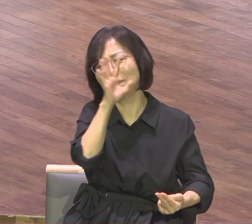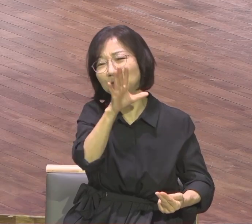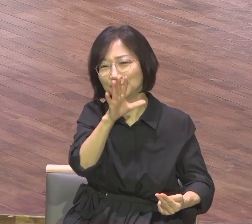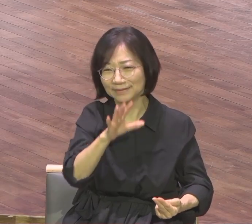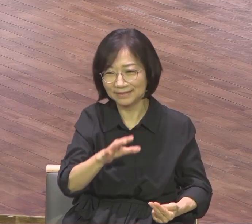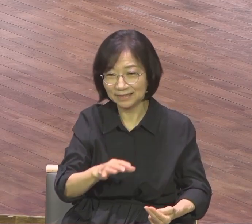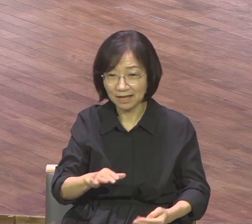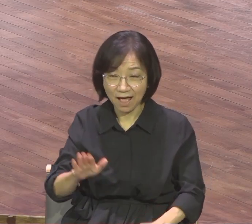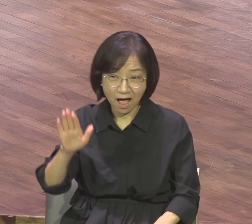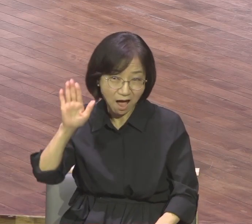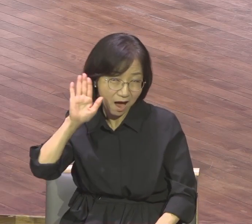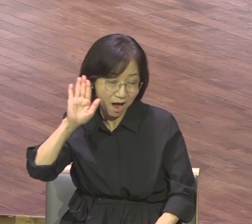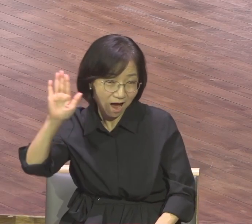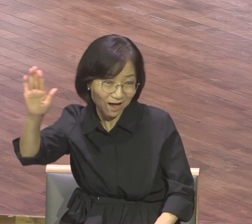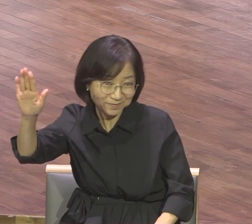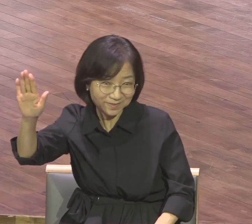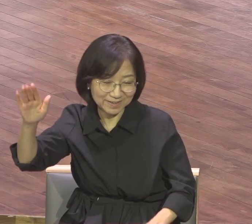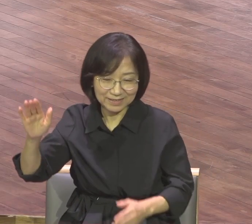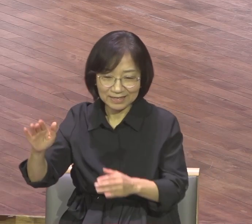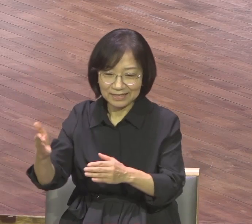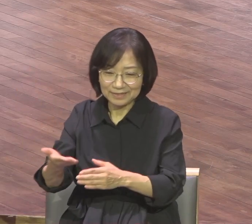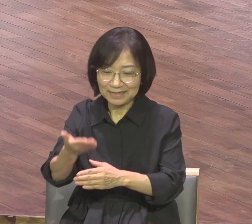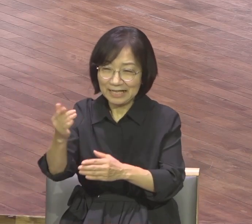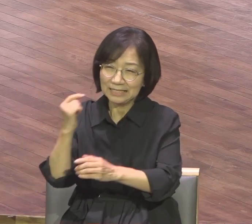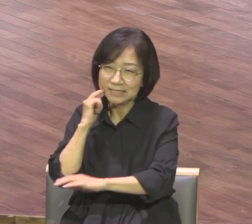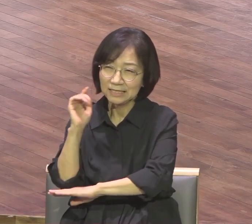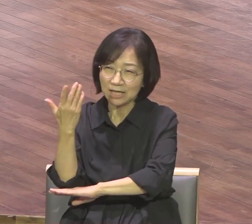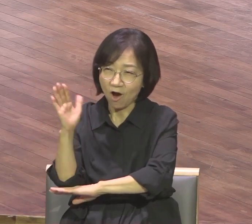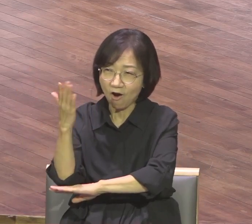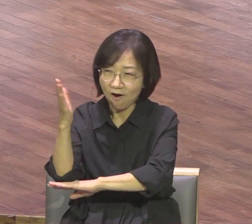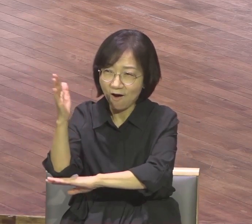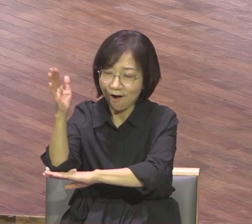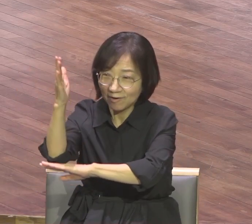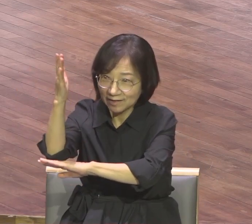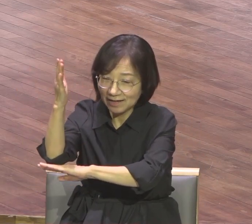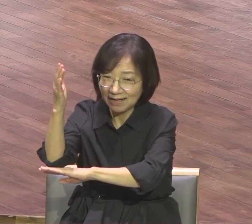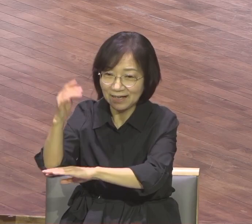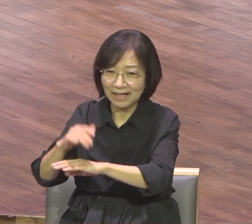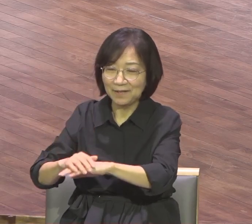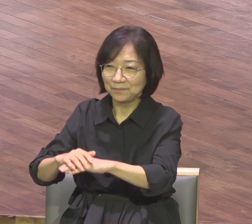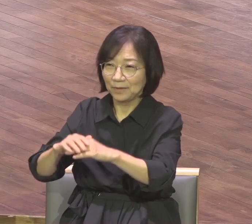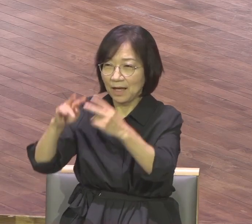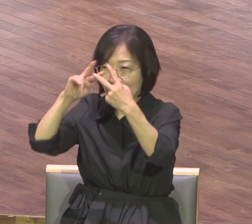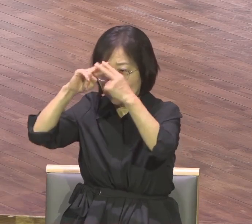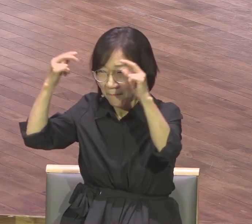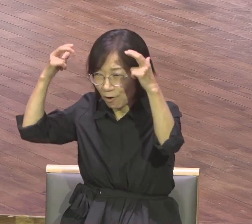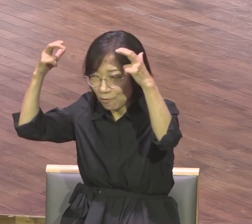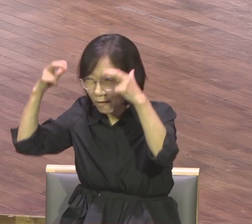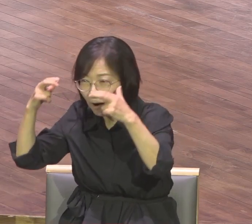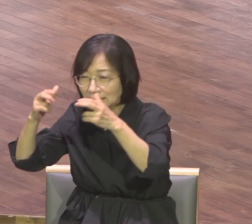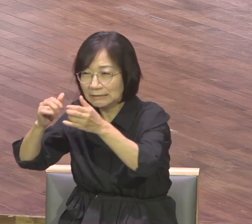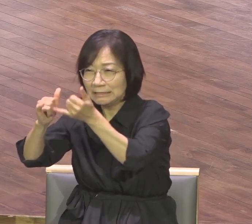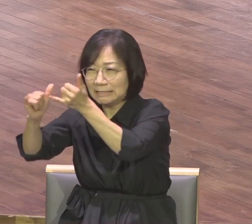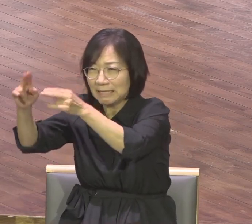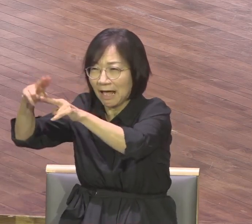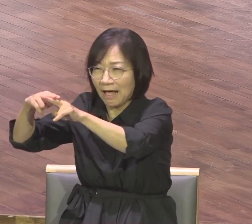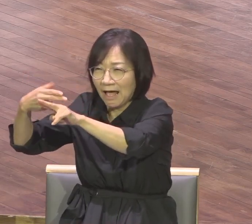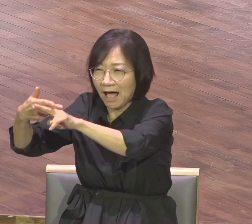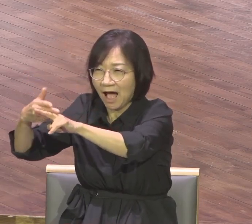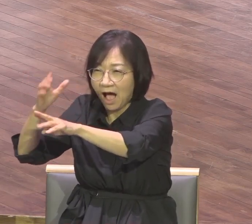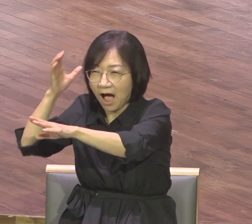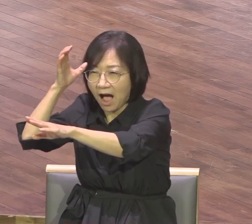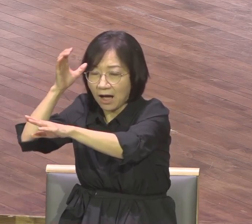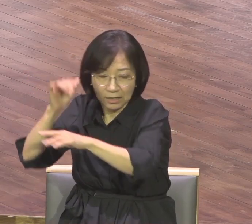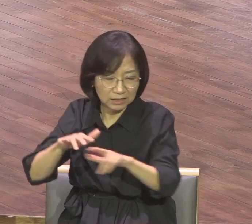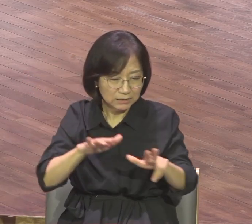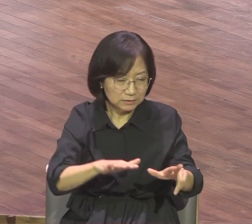표현했잖아요. 장차 우리가 받을 영광의 크기와 우리가 겪는 고난은 비교가 안 된다. 비교. 지금 당하는 고난, 지금 보고